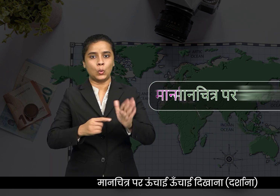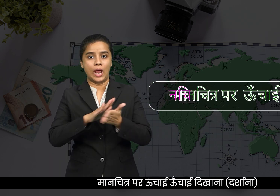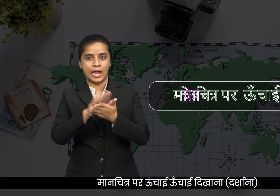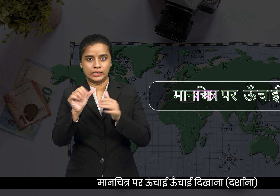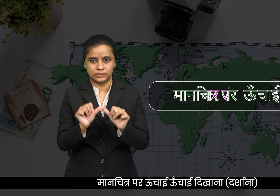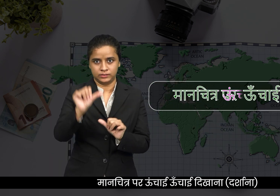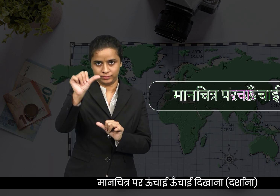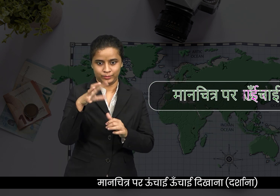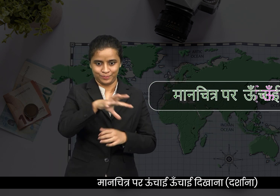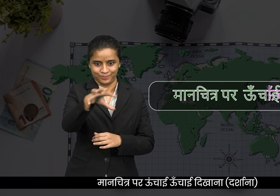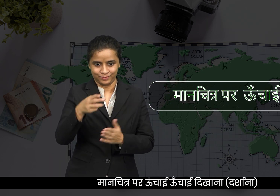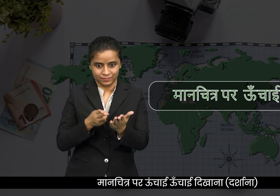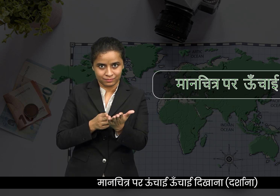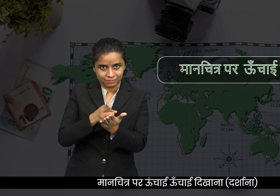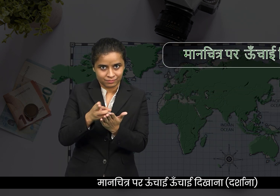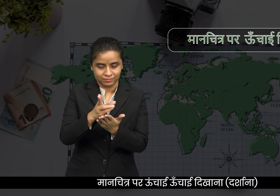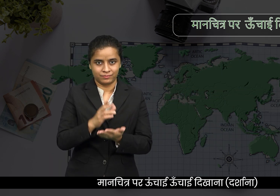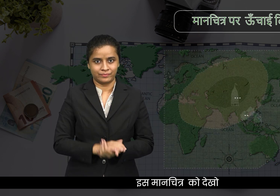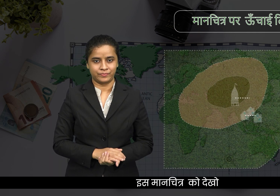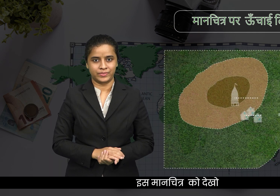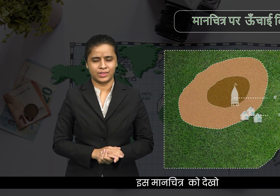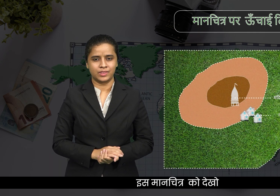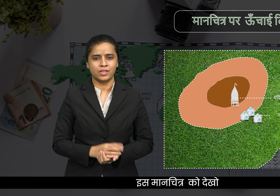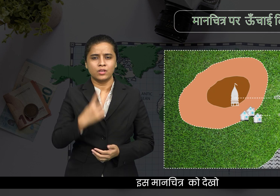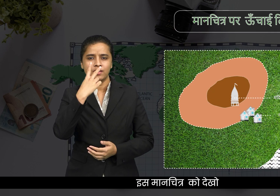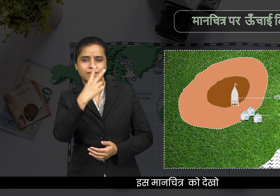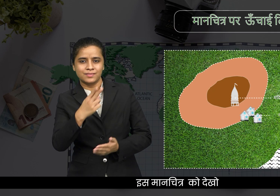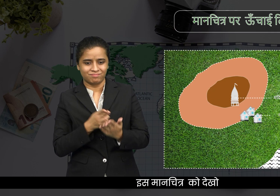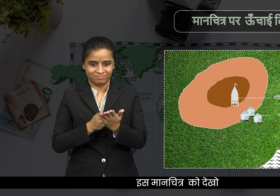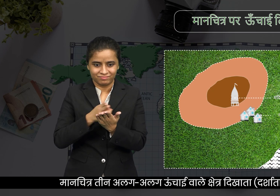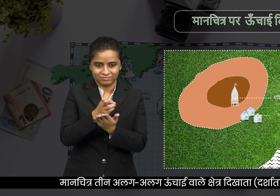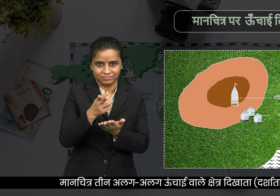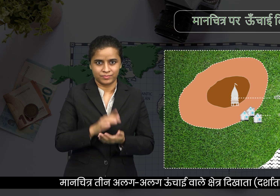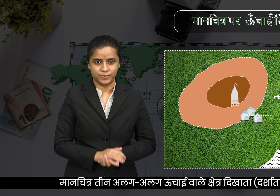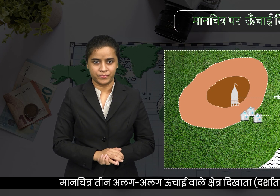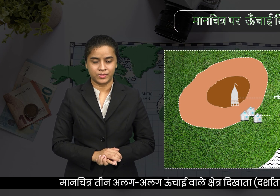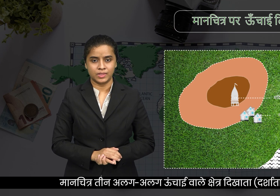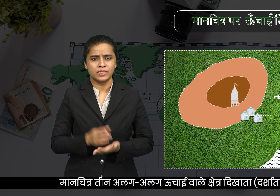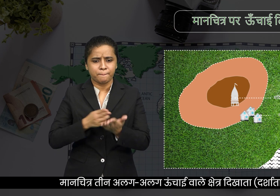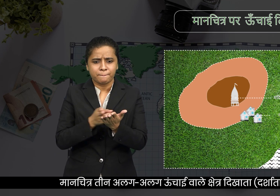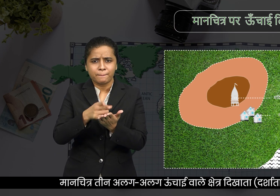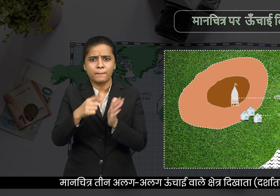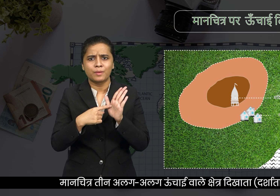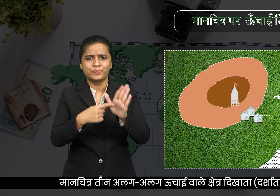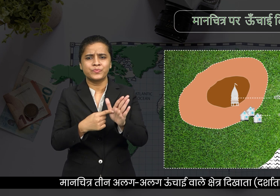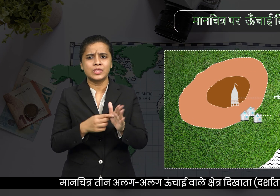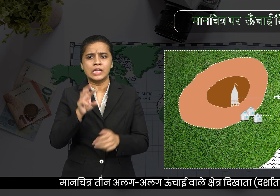मानचित्र पर ऊंचाई दिखाना। इस मानचित्र को देखो। मानचित्र 3 अलग-अलग ऊंचाई